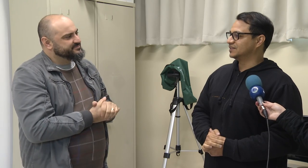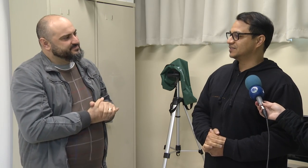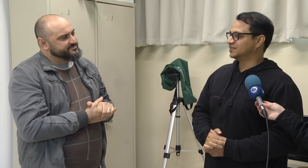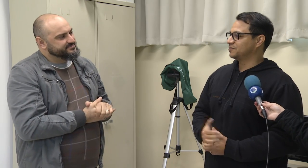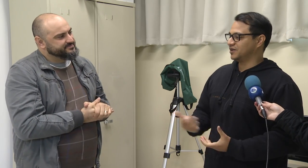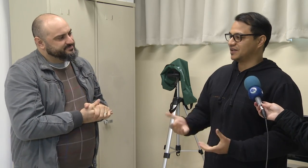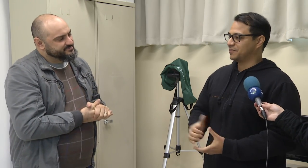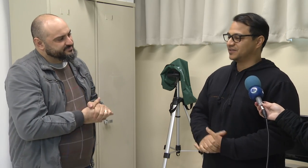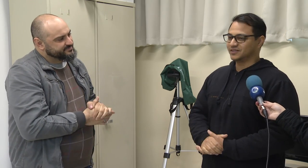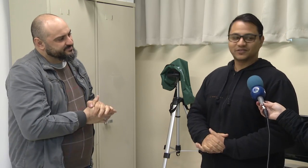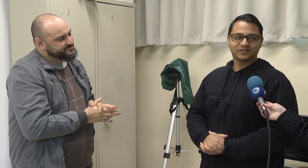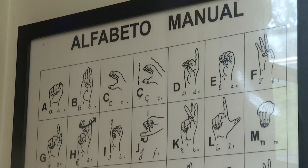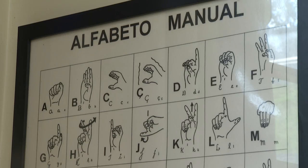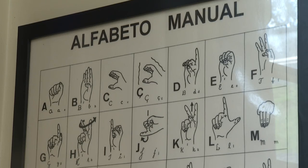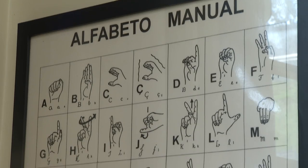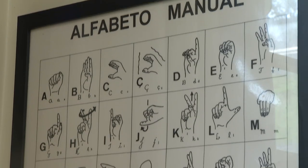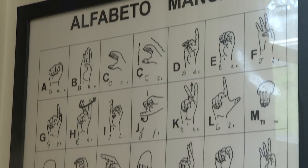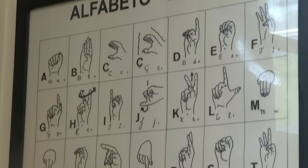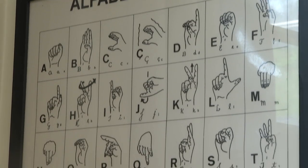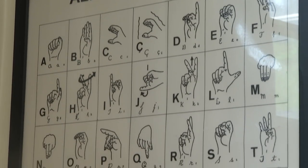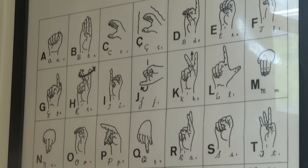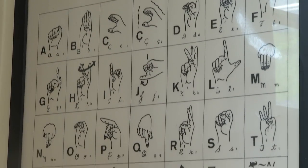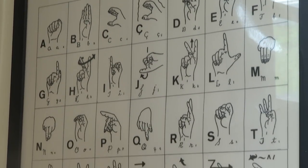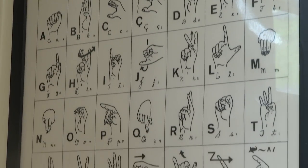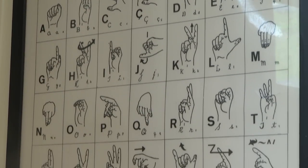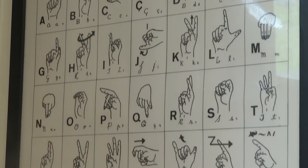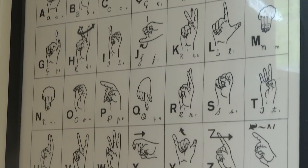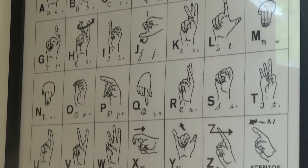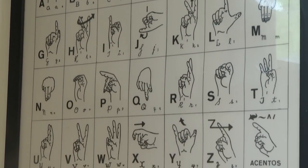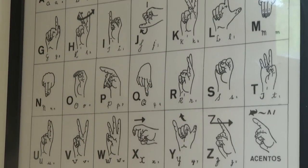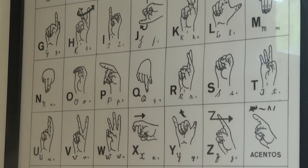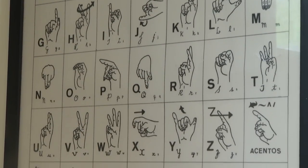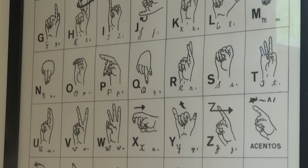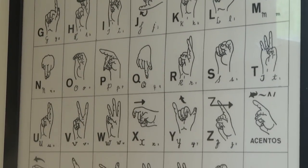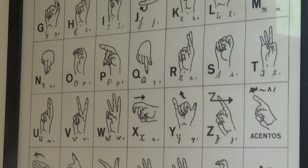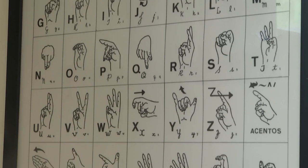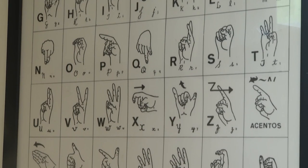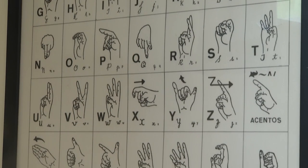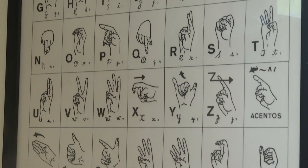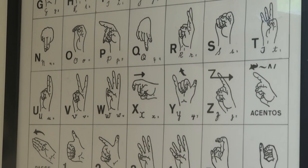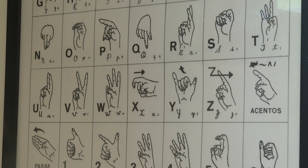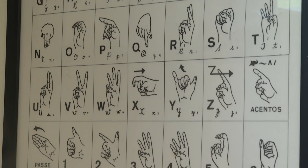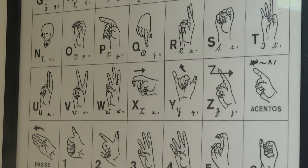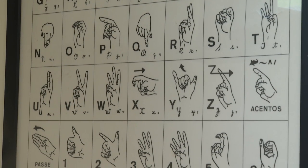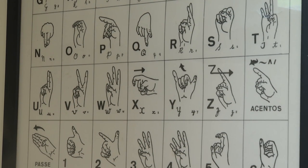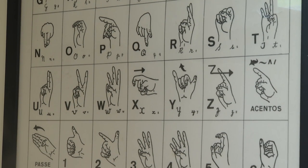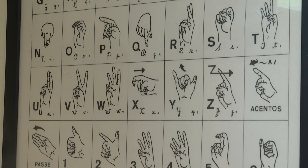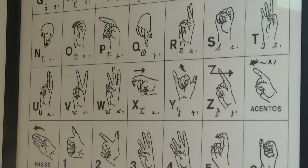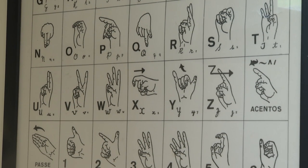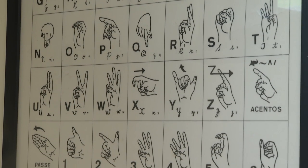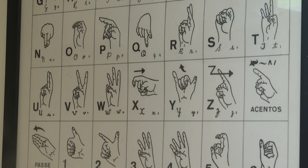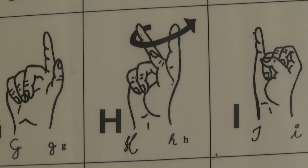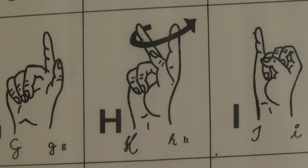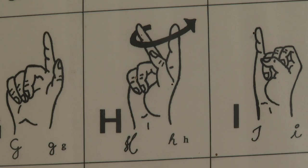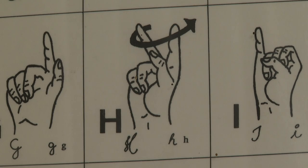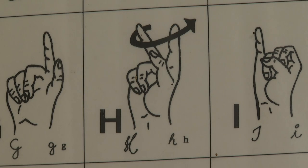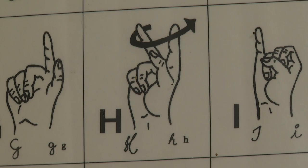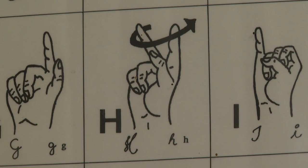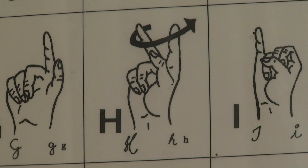né pode estar aprendendo apesar de muitos direitos já terem sido conquistados pela comunidade surda é necessária a luta para